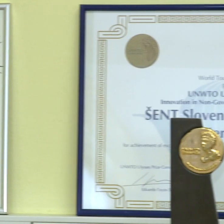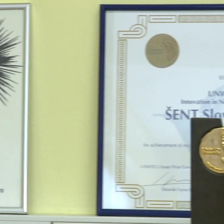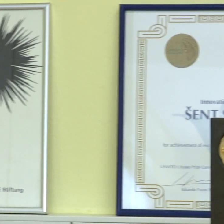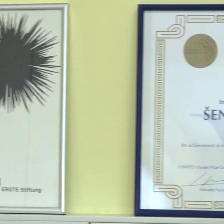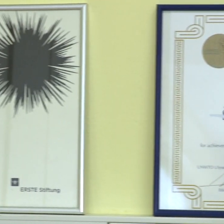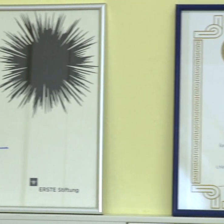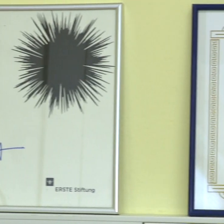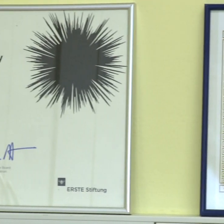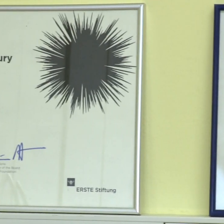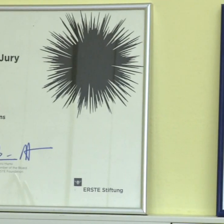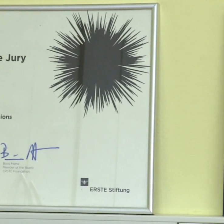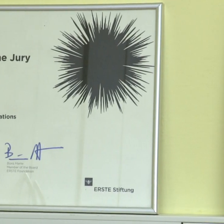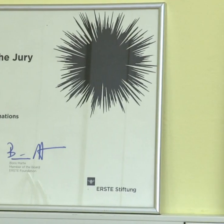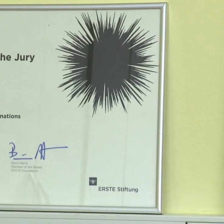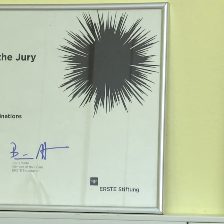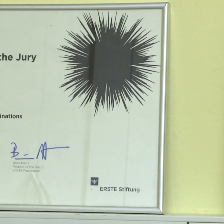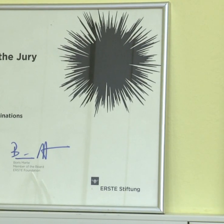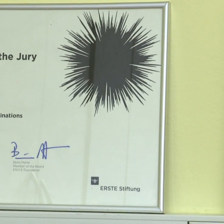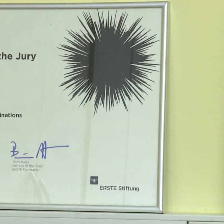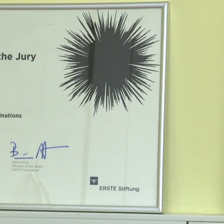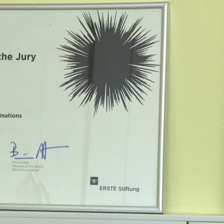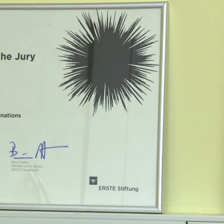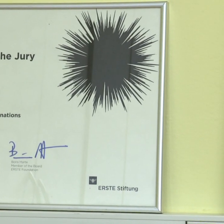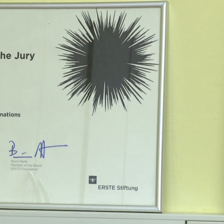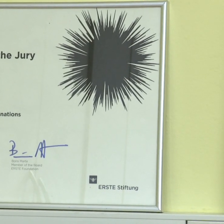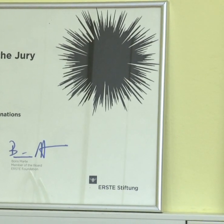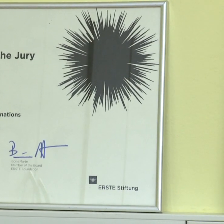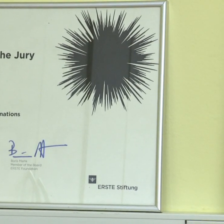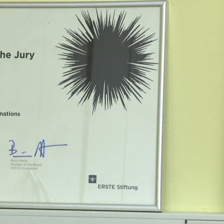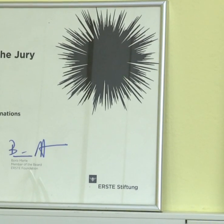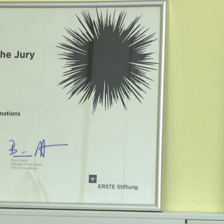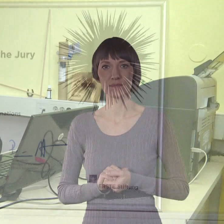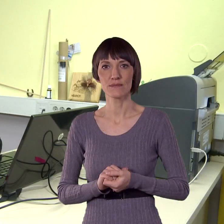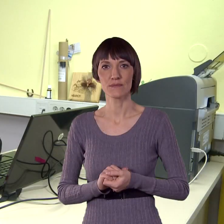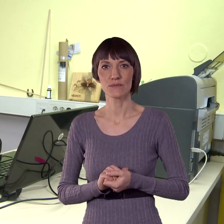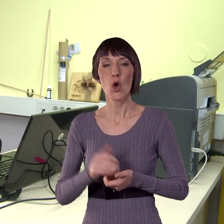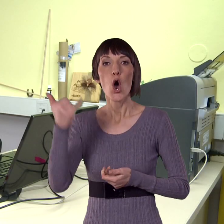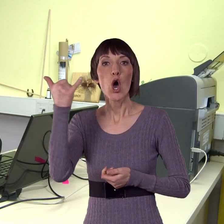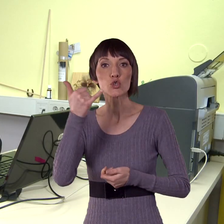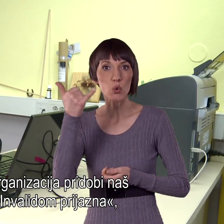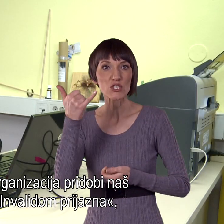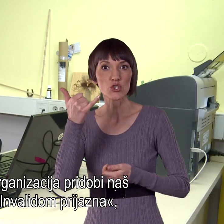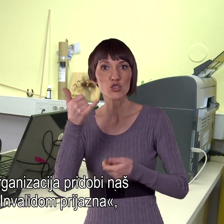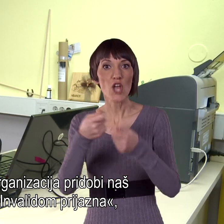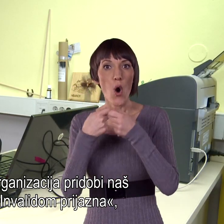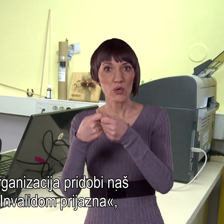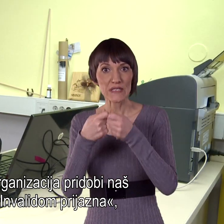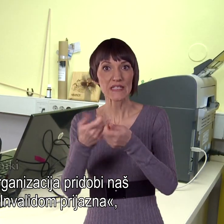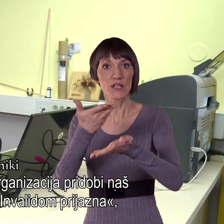Ja, se tako je, ne. Invalidi so... Turistična organizacija pridobi certifikat, kadar je